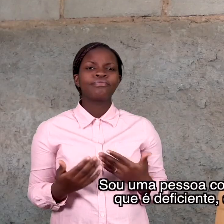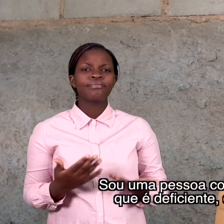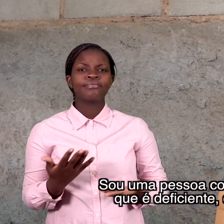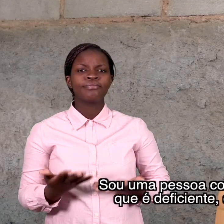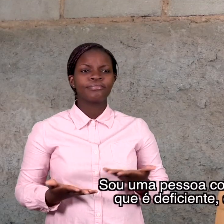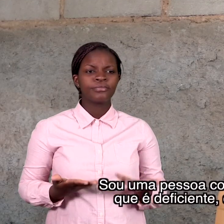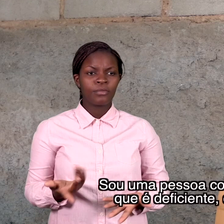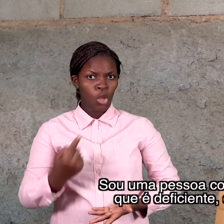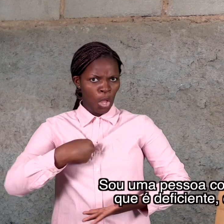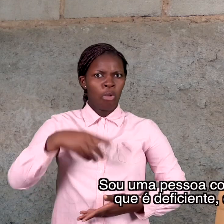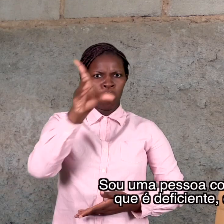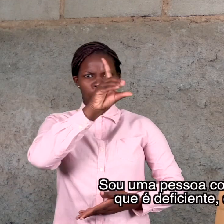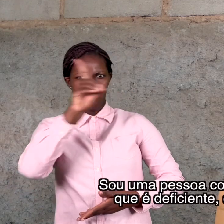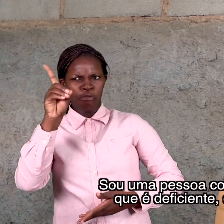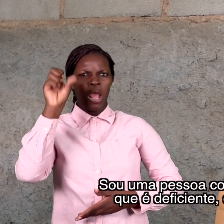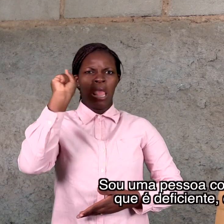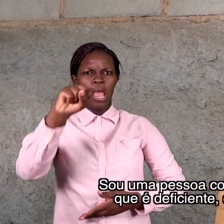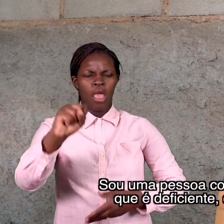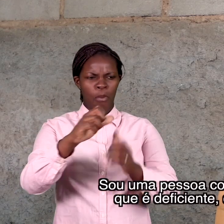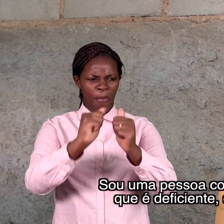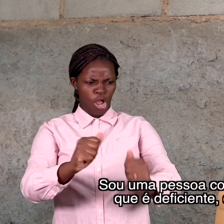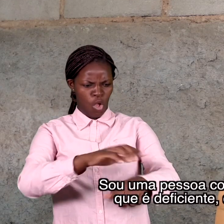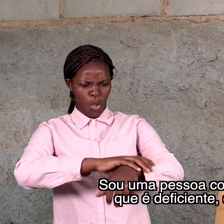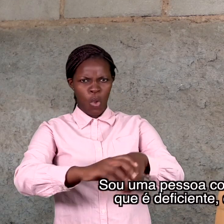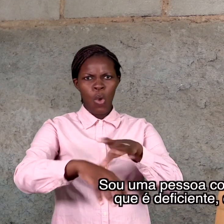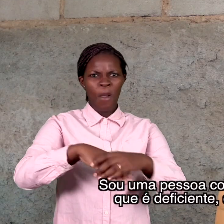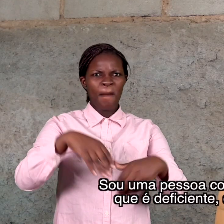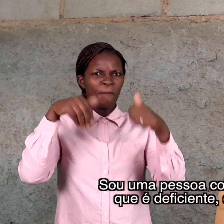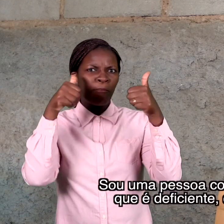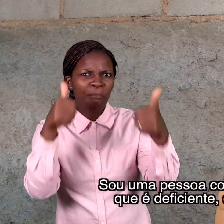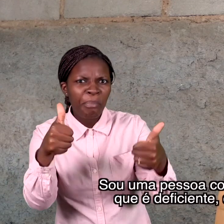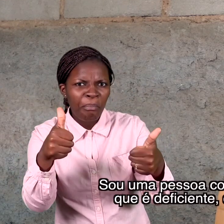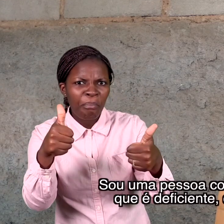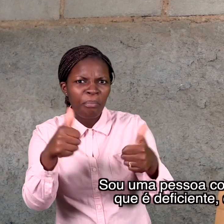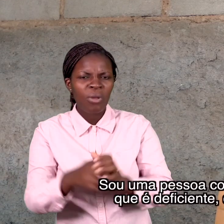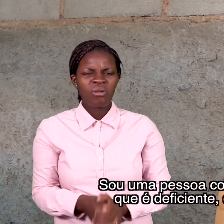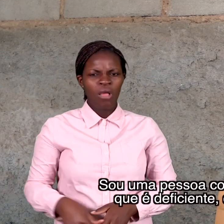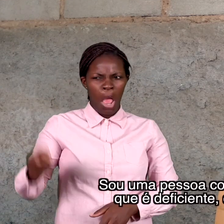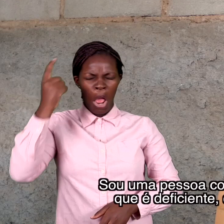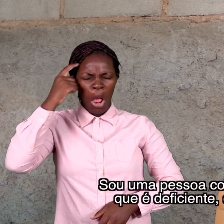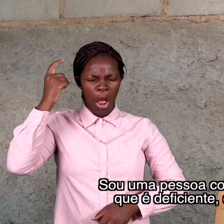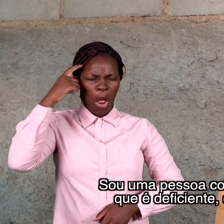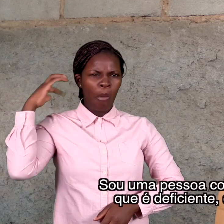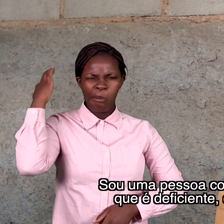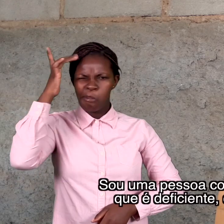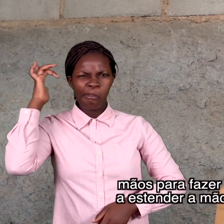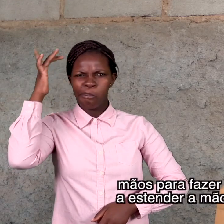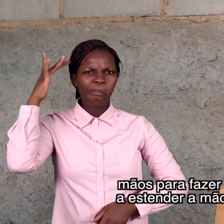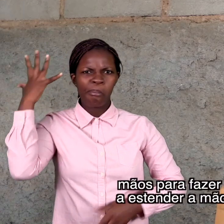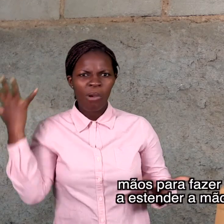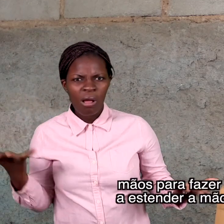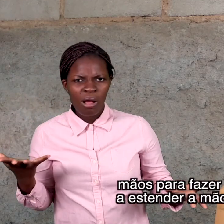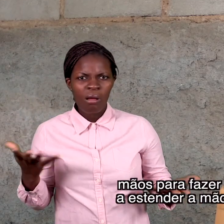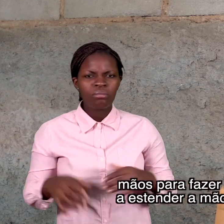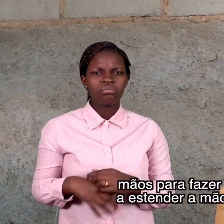E eu sou deficiente, mas enquanto não é a mão que é deficiente, enquanto você tem cabeça para pensar, mão